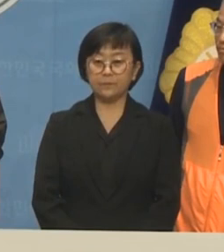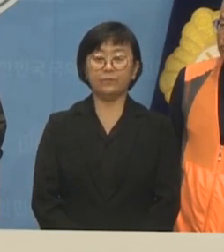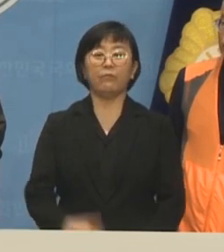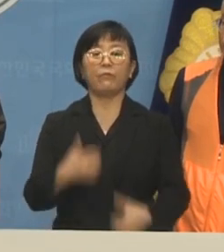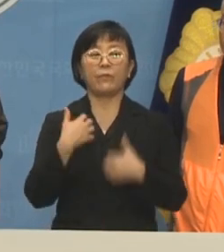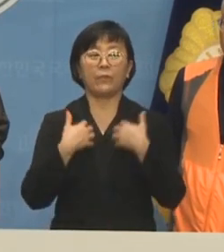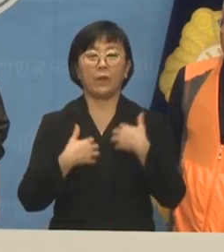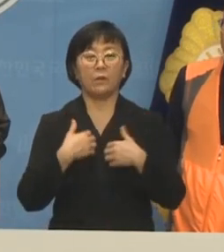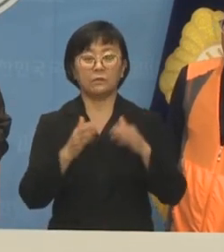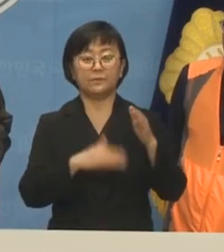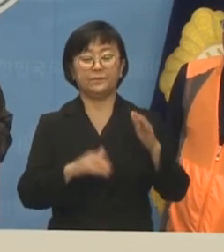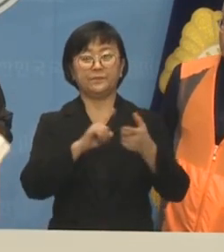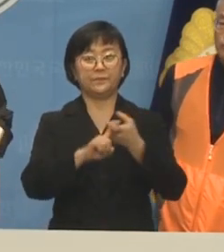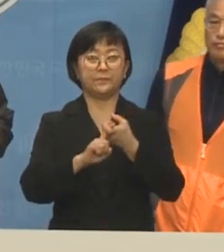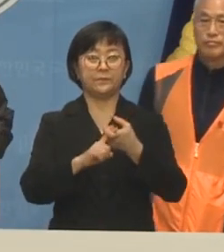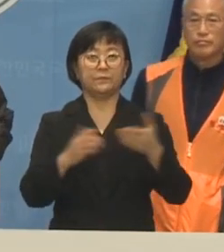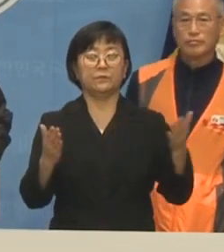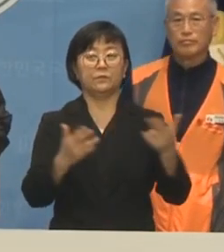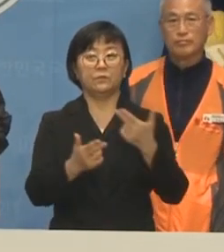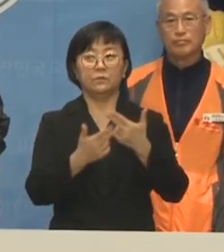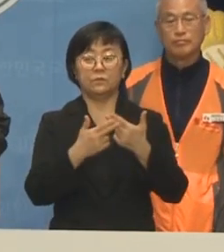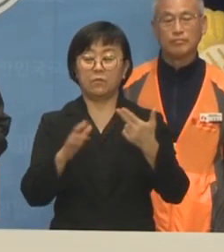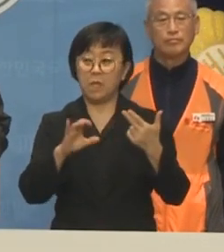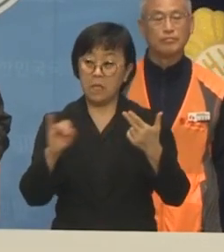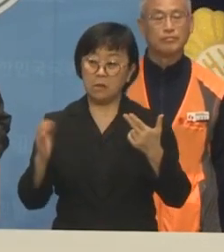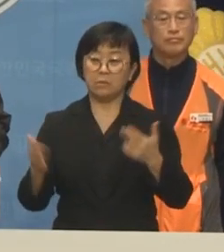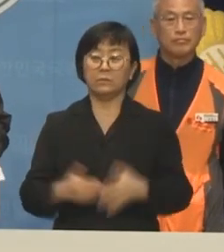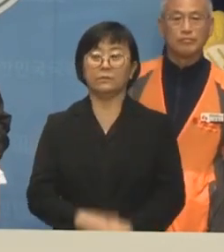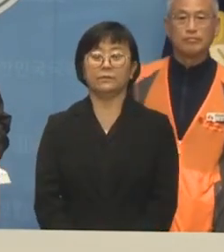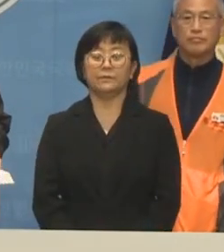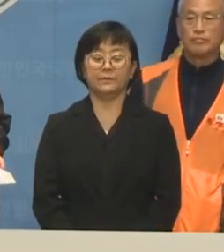네, 반갑습니다. 공공연대 노동조합 위원장 이영훈입니다.